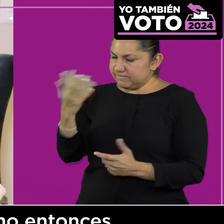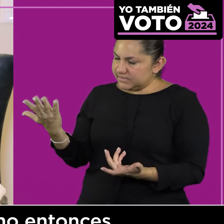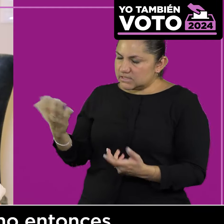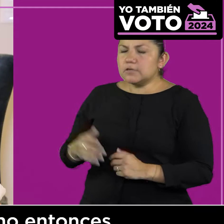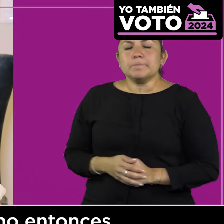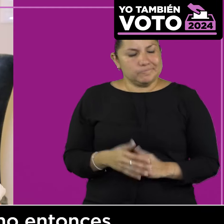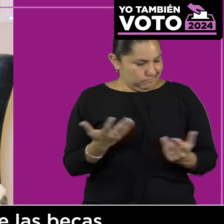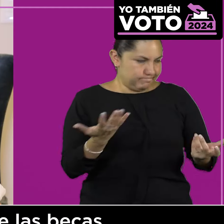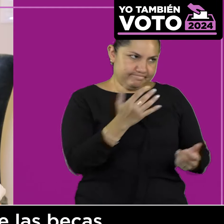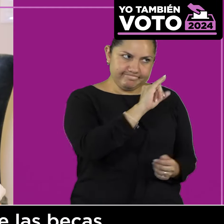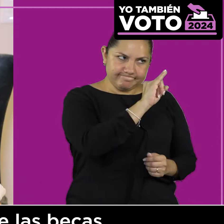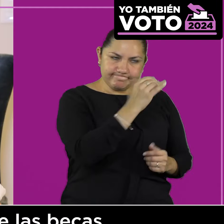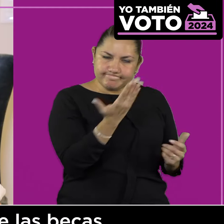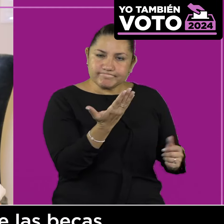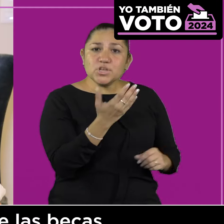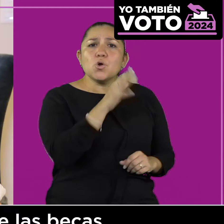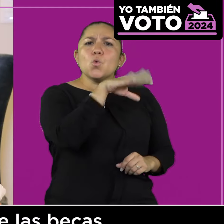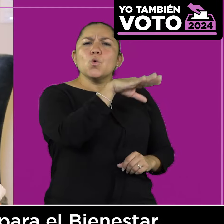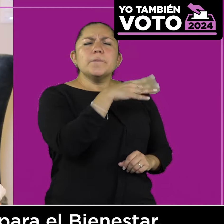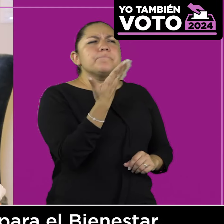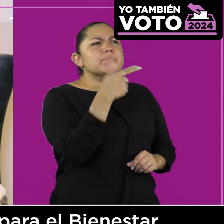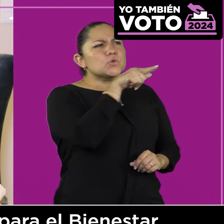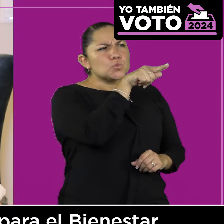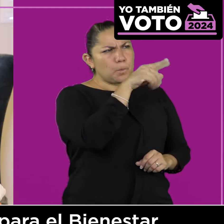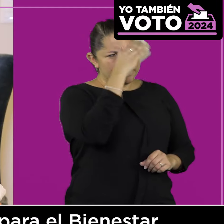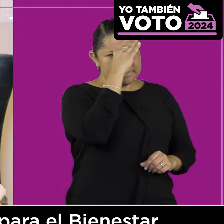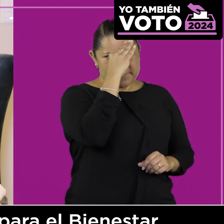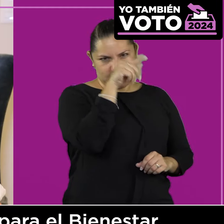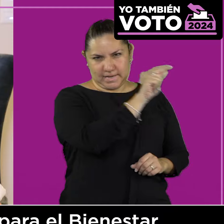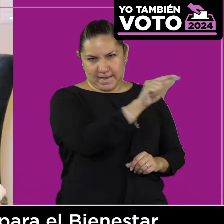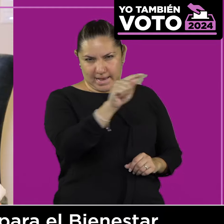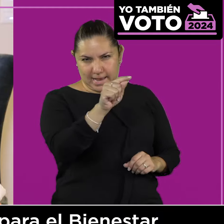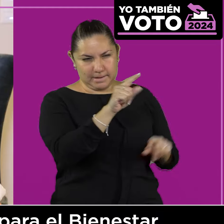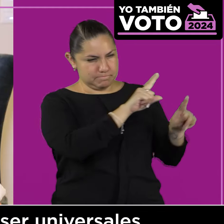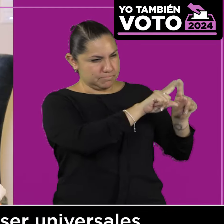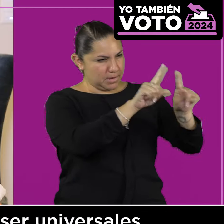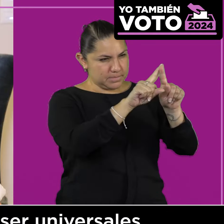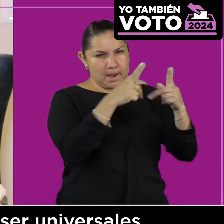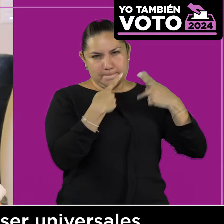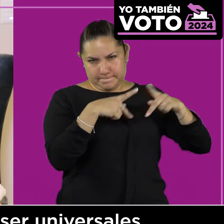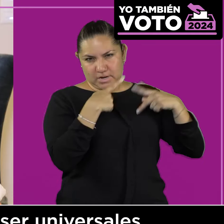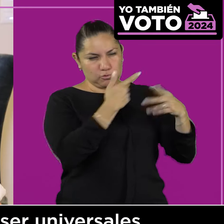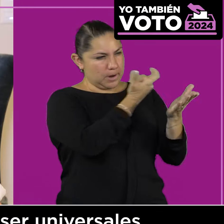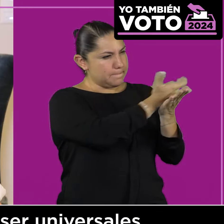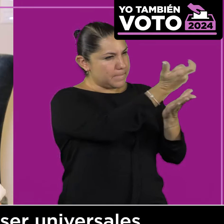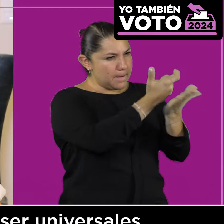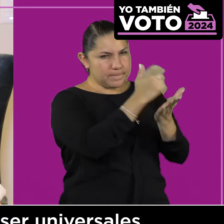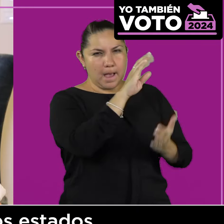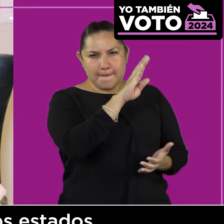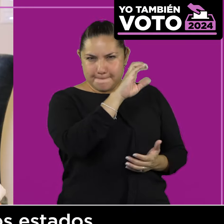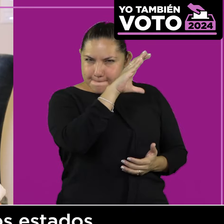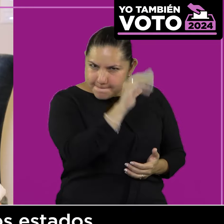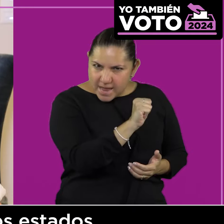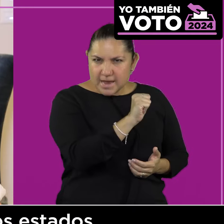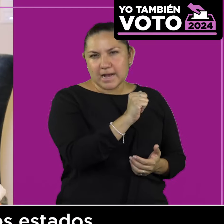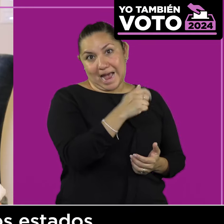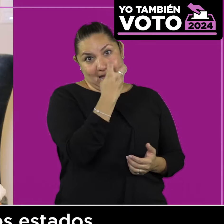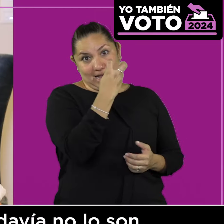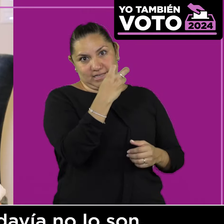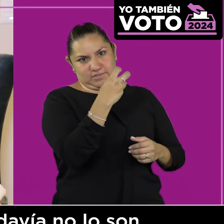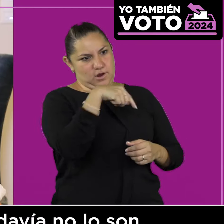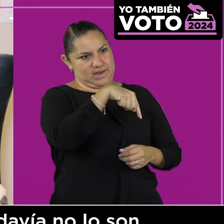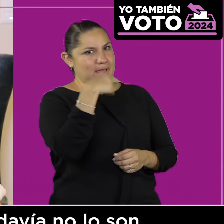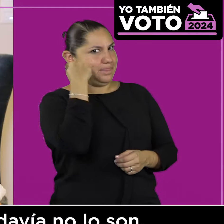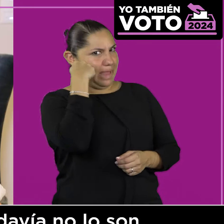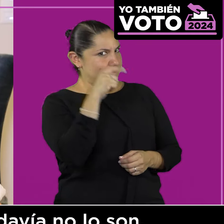bueno entonces además de las becas o las pensiones para el bienestar que aspiran a ser universales en muchos estados